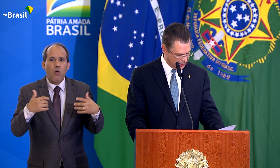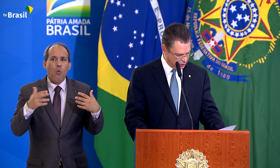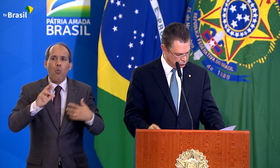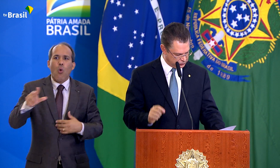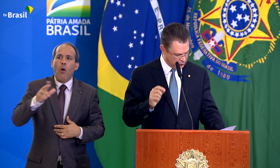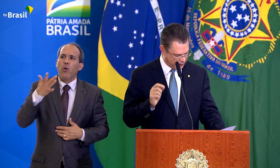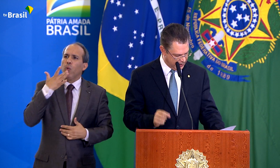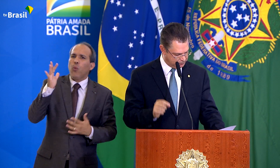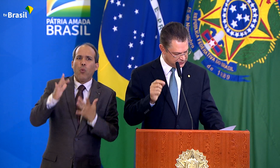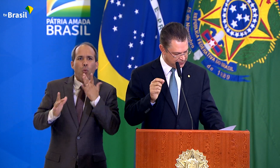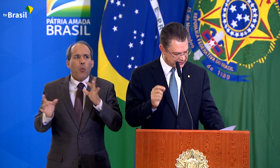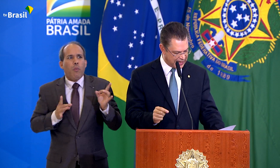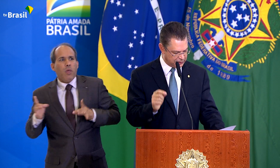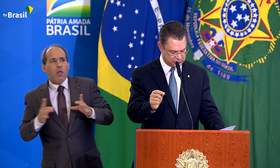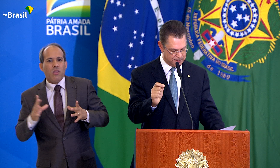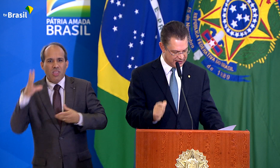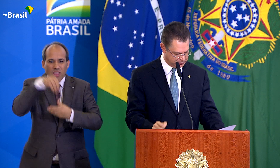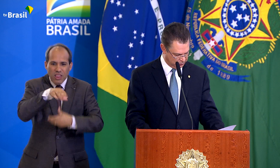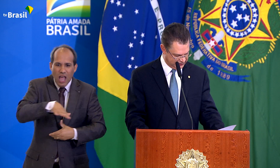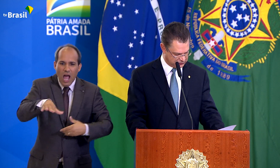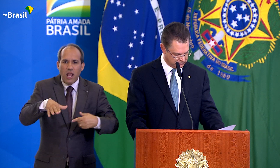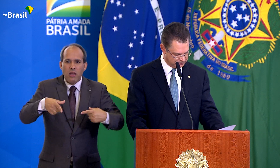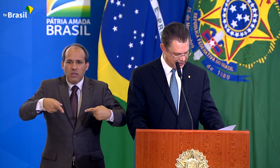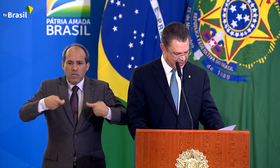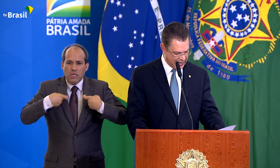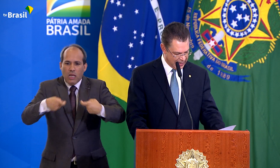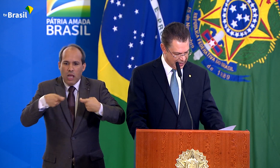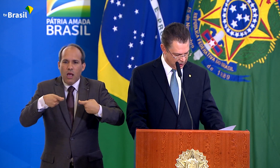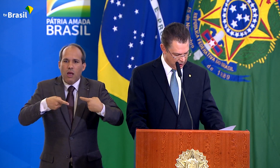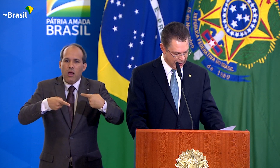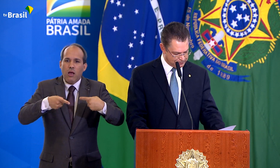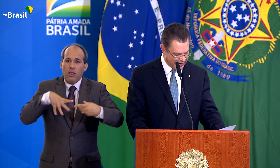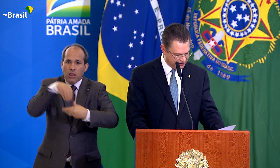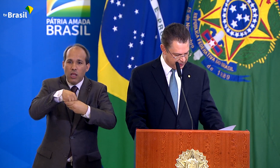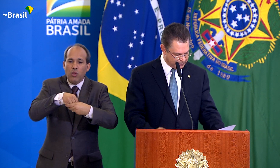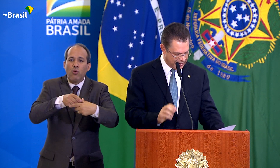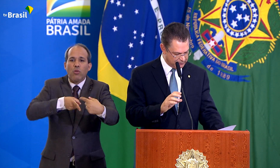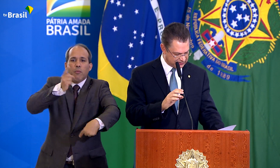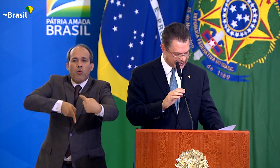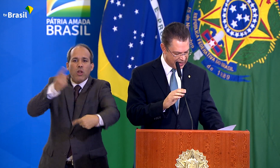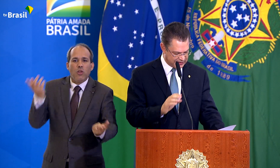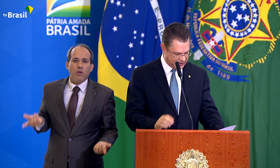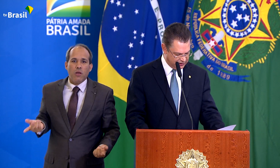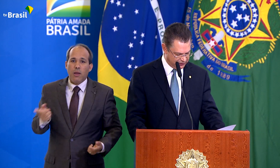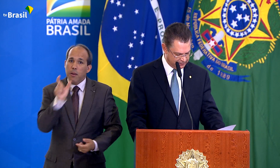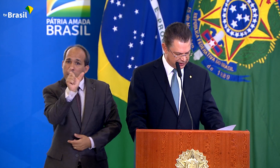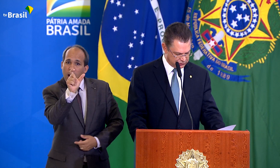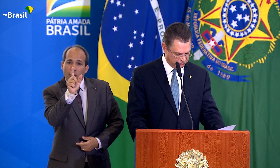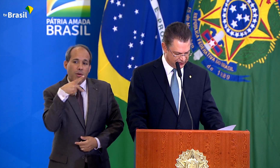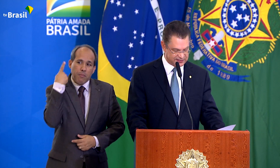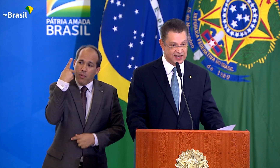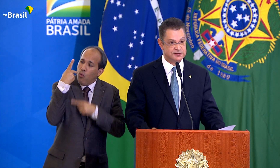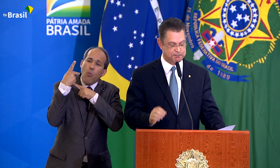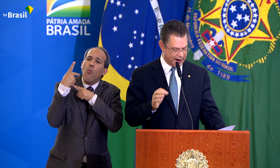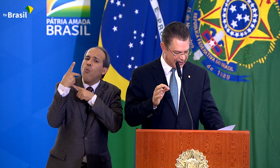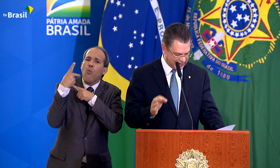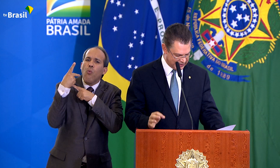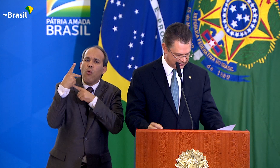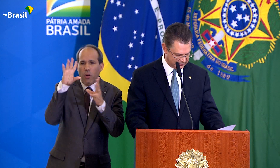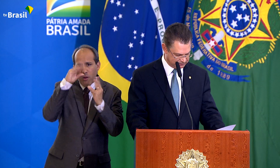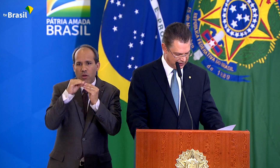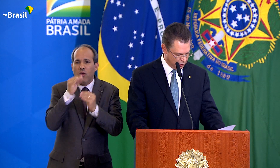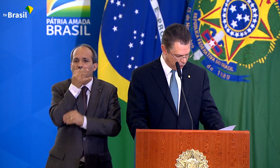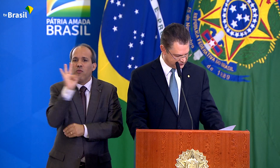acovardar no seu campo de batalha do debate político e a palavra parlamentar deriva do francês